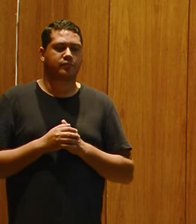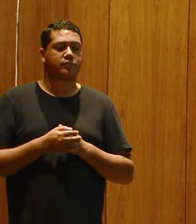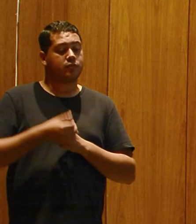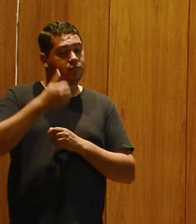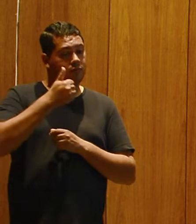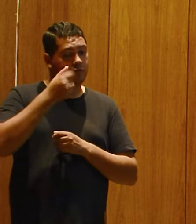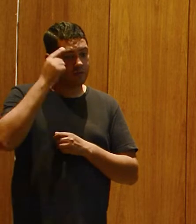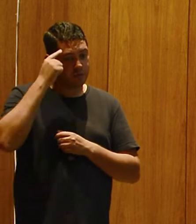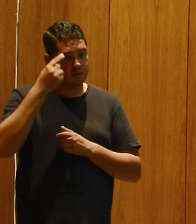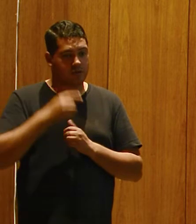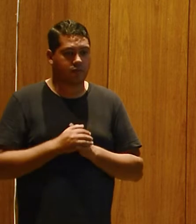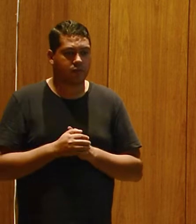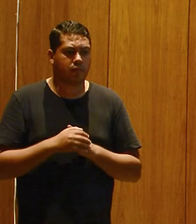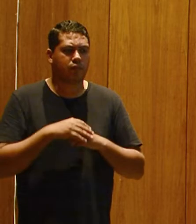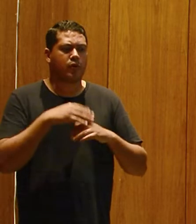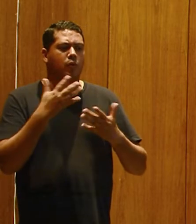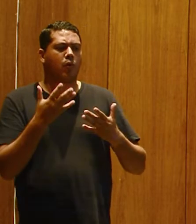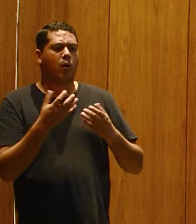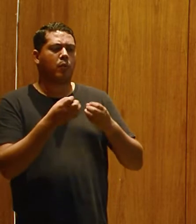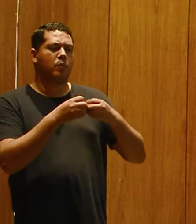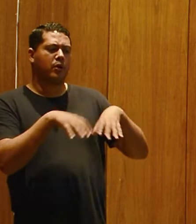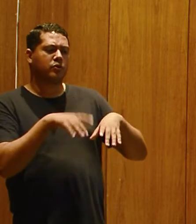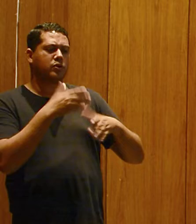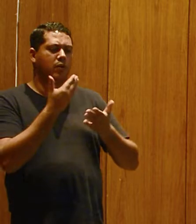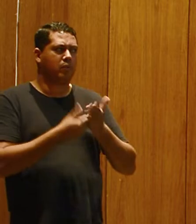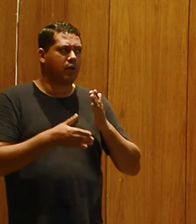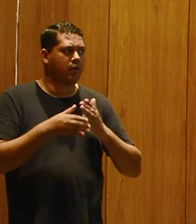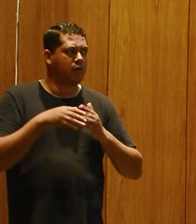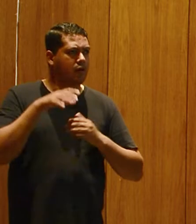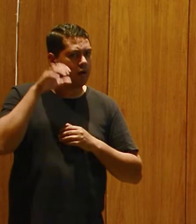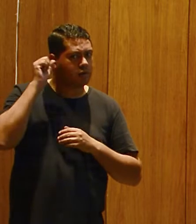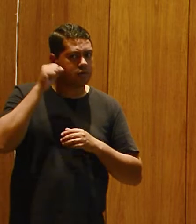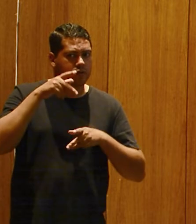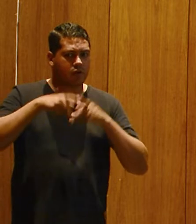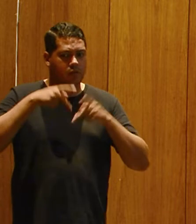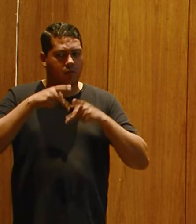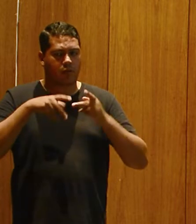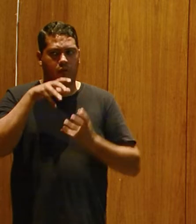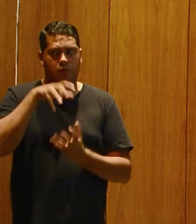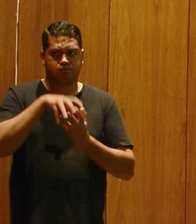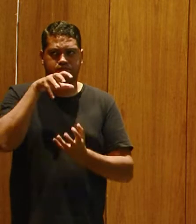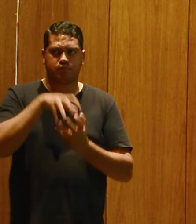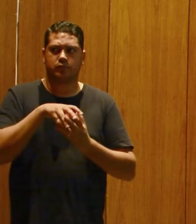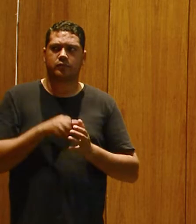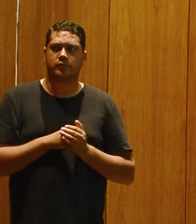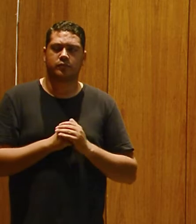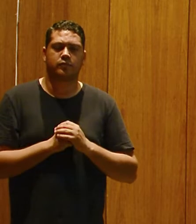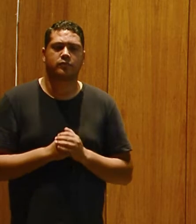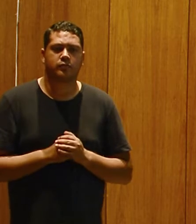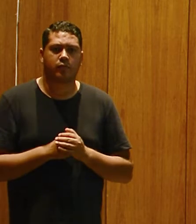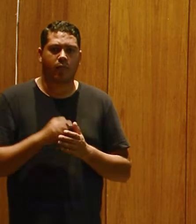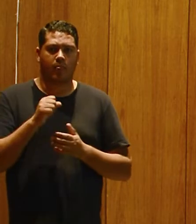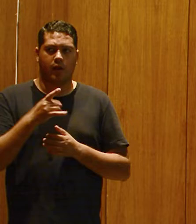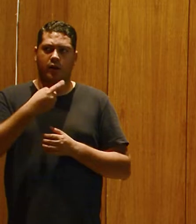Primeiro, vamos pensar um pouco, né? Qual é o impacto dessa perda auditiva na população idosa? Se a gente vê aqui